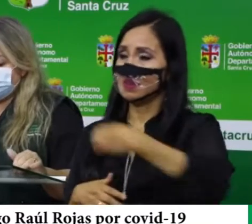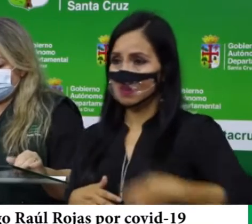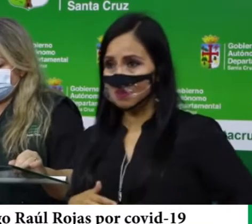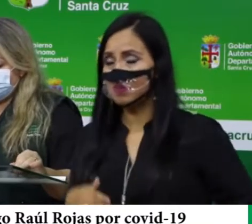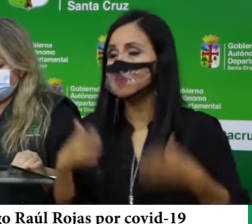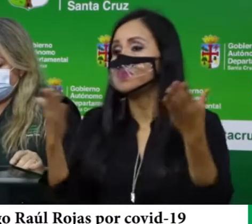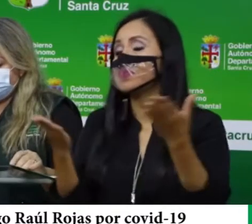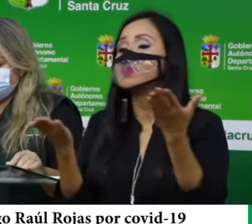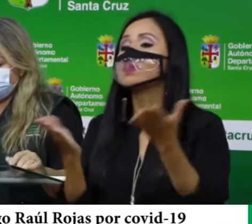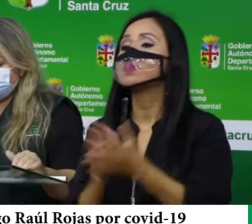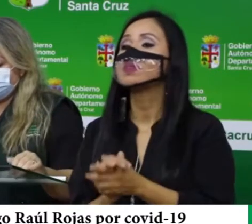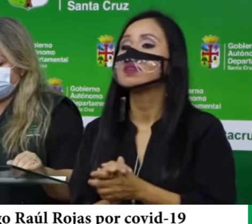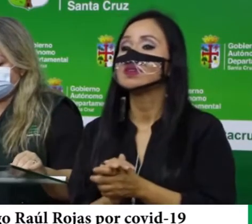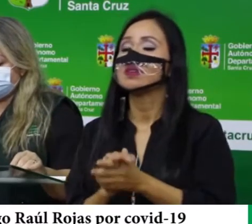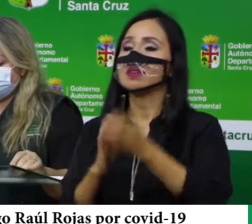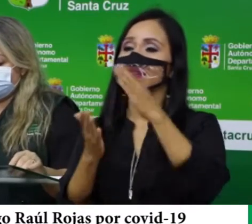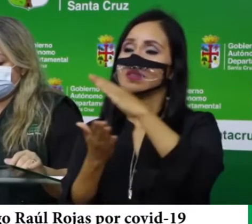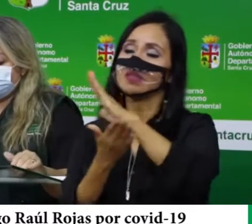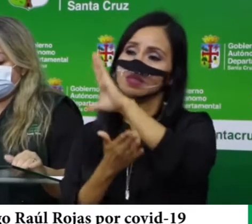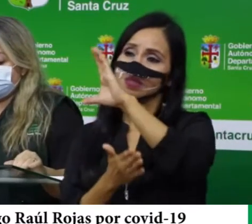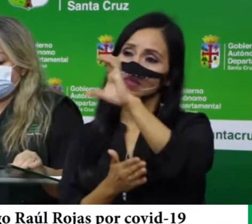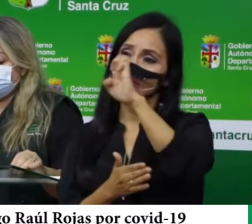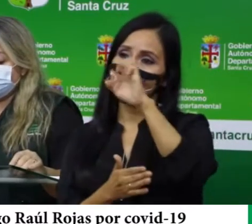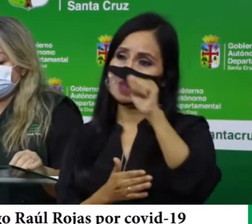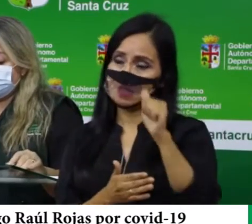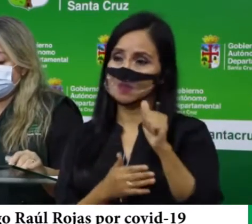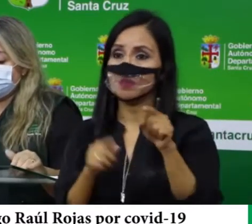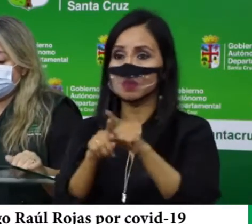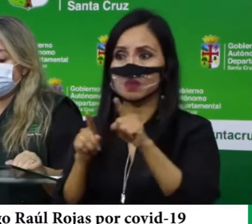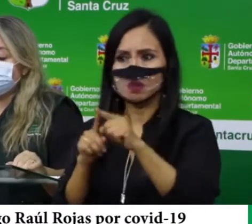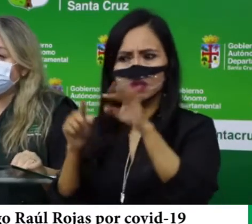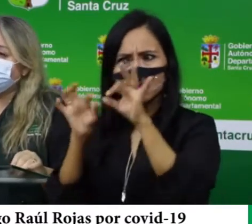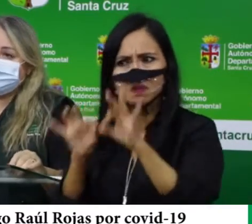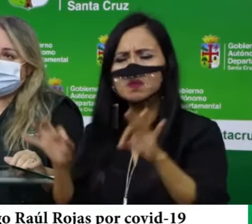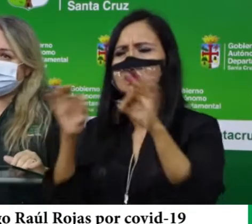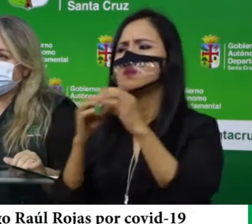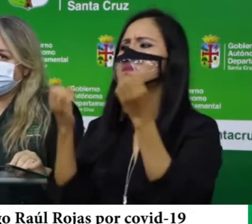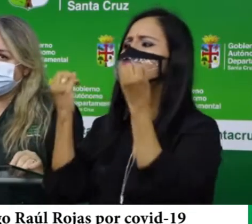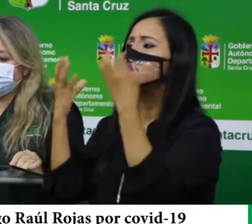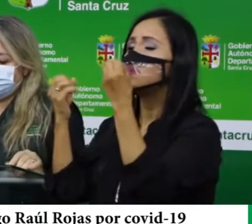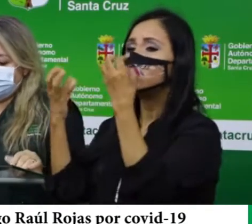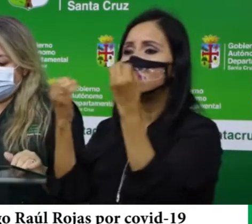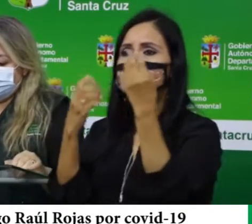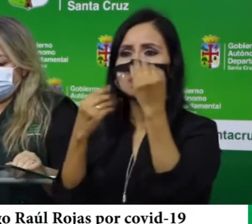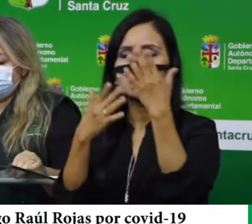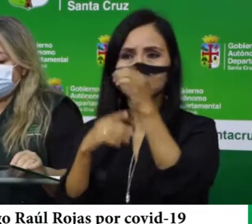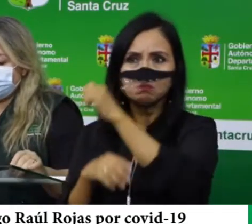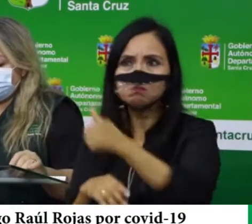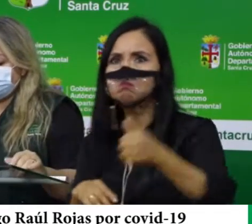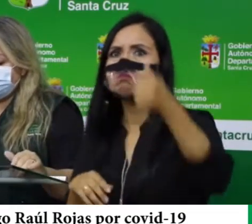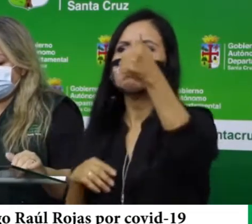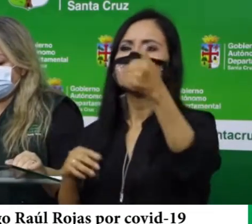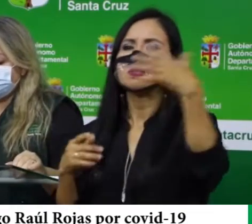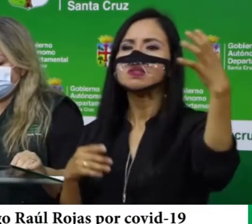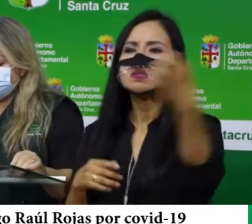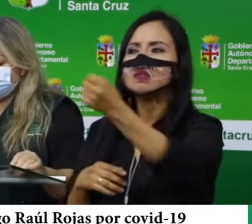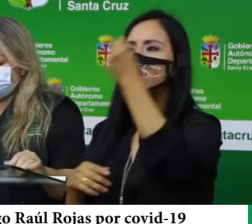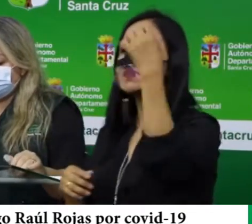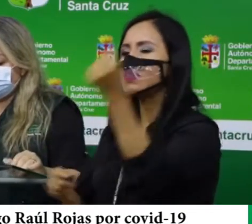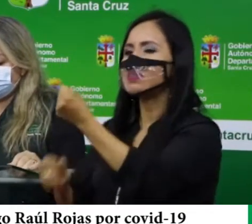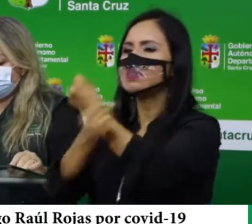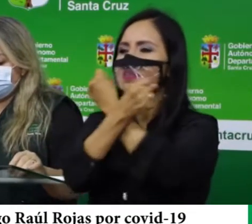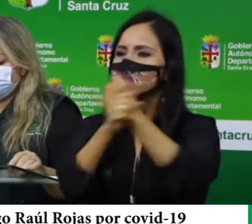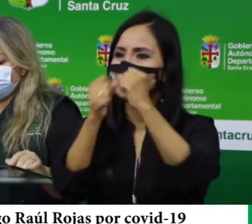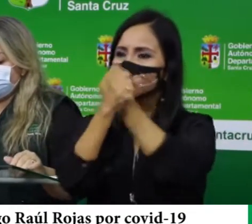que se encuentra ubicado en el CEA, destacándose entre muchos en el rescate, la